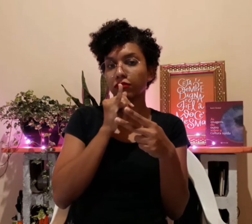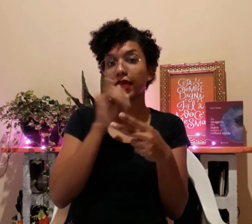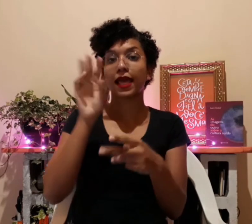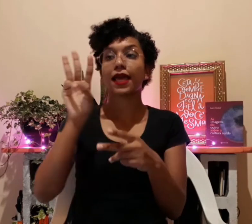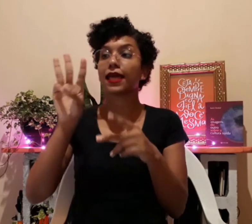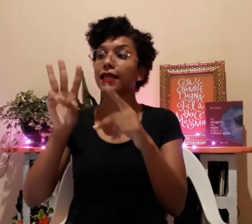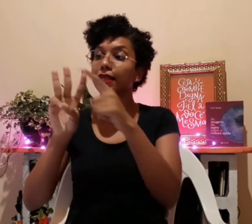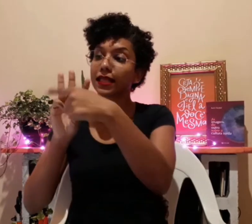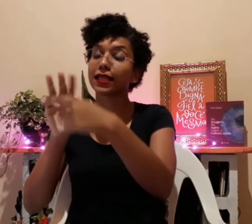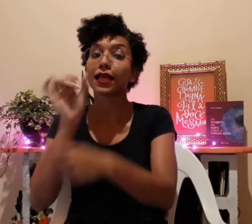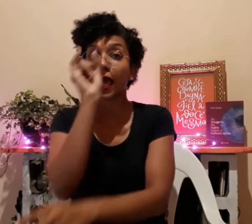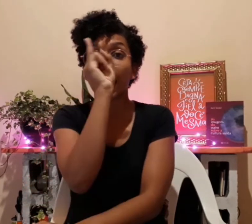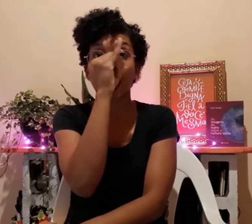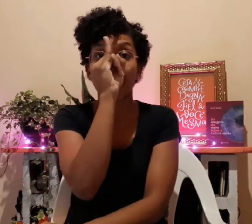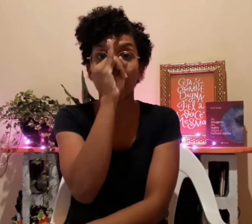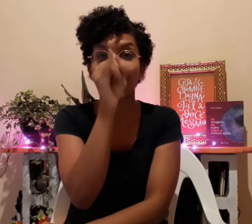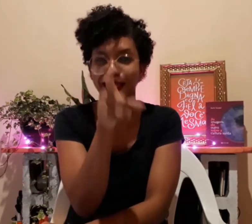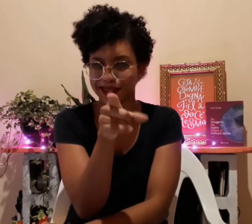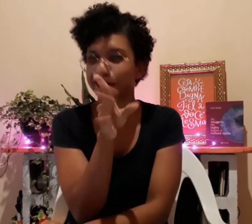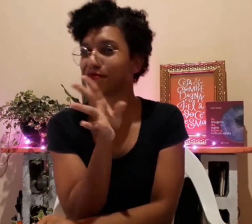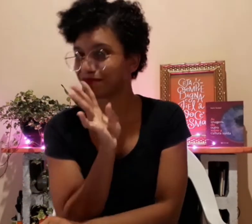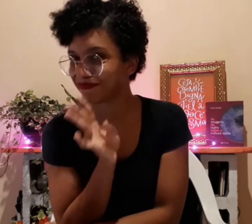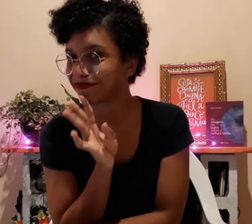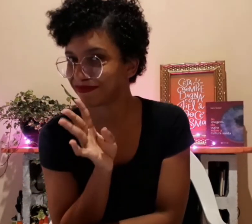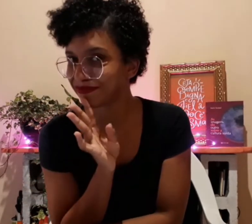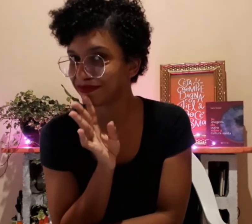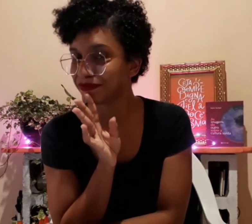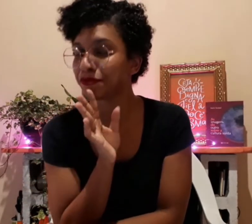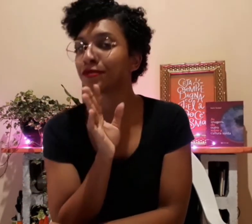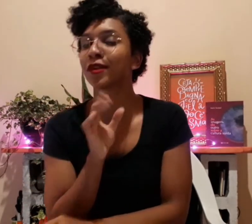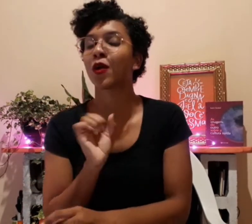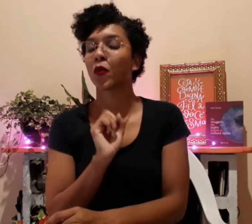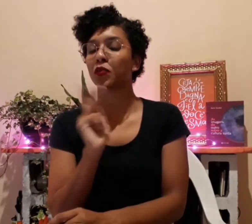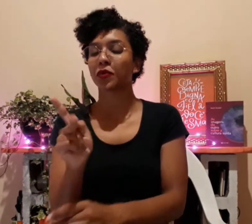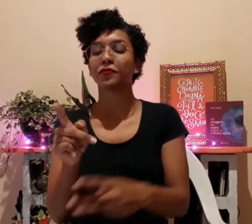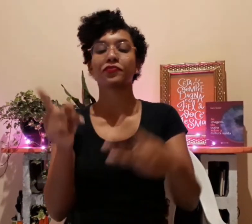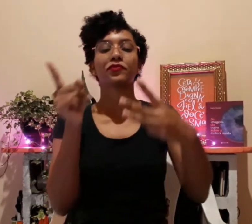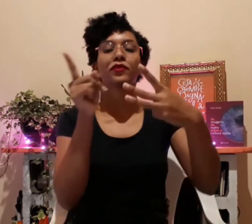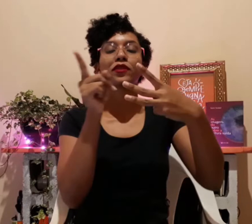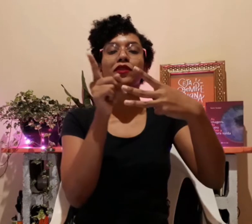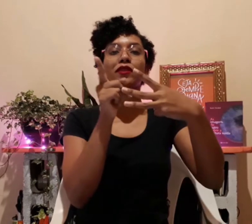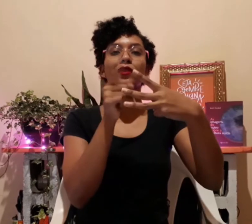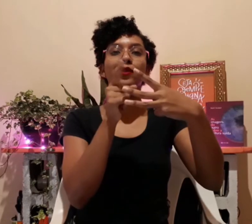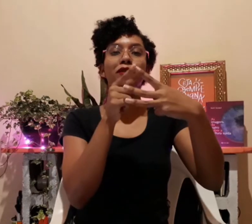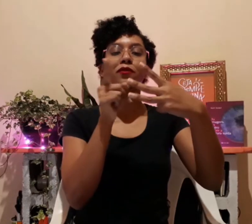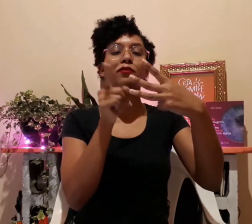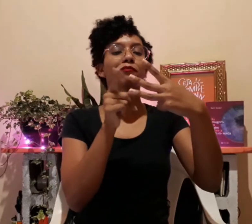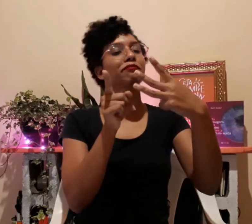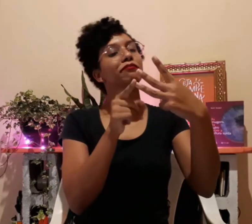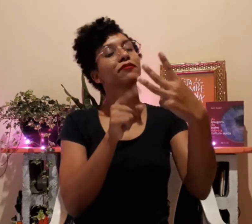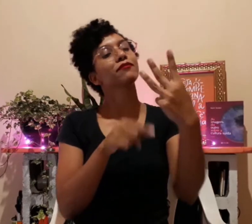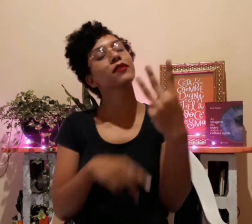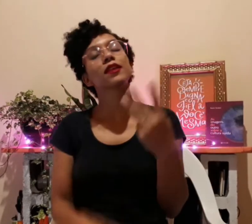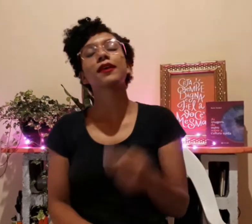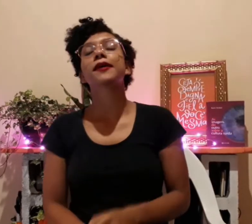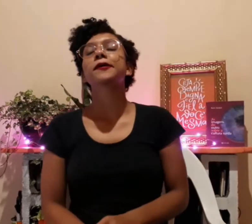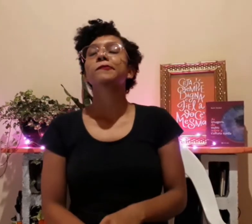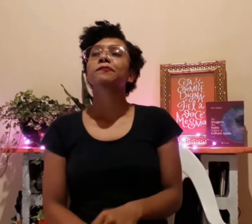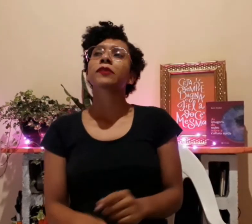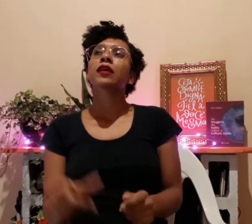3 porquinhos. Conhece, né? Muito bem. Ok. São 3 irmãos.